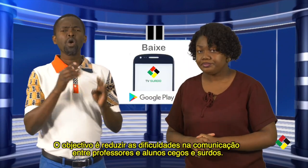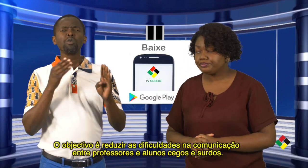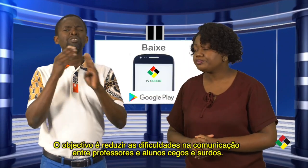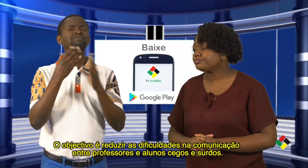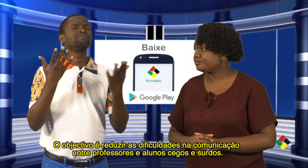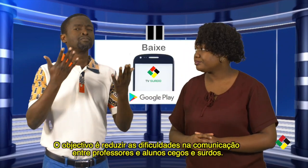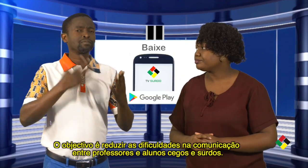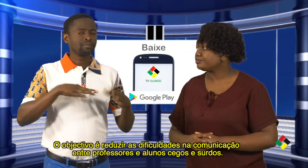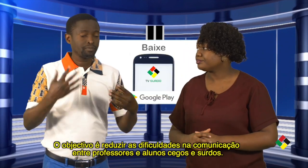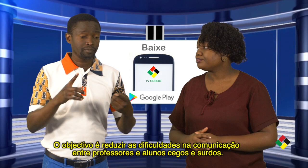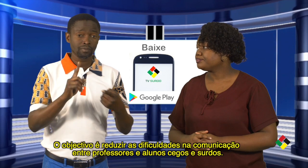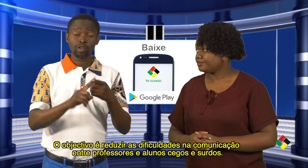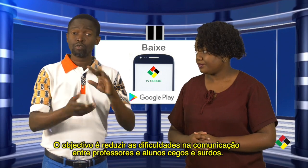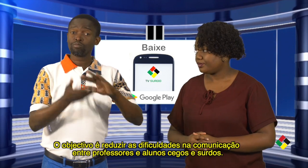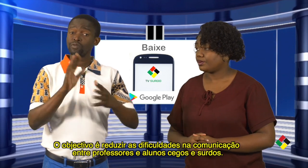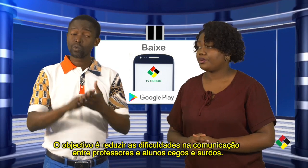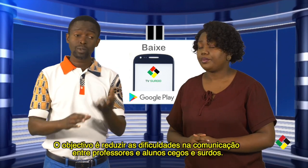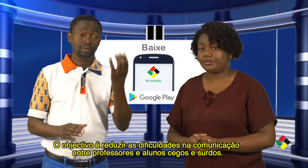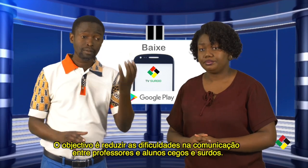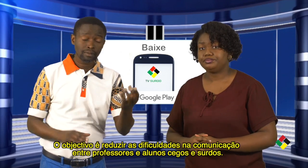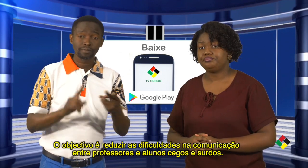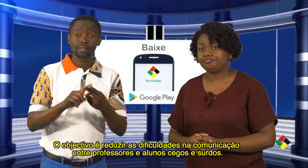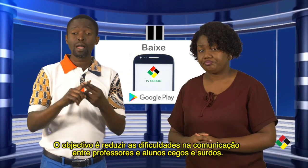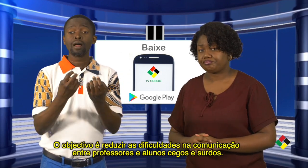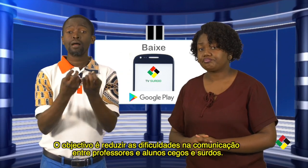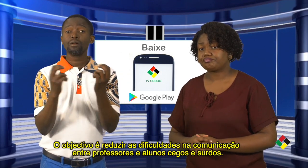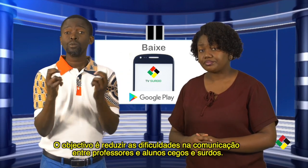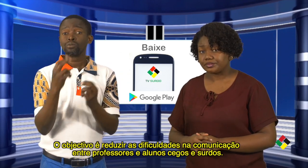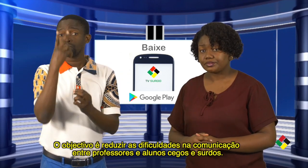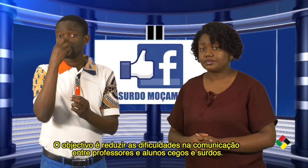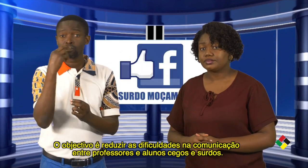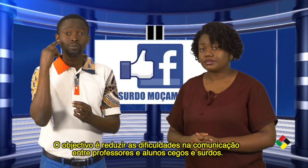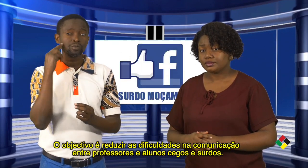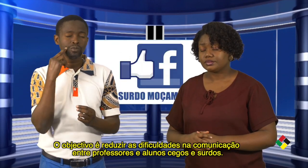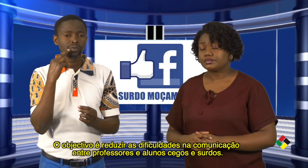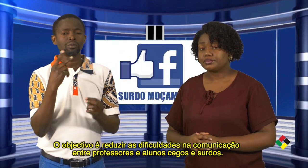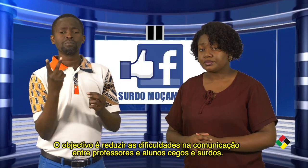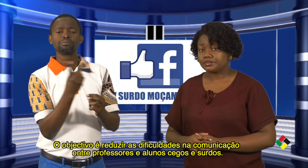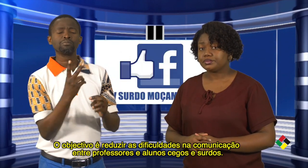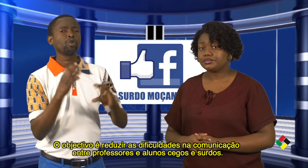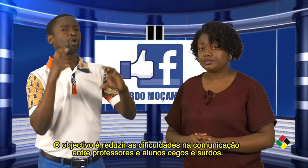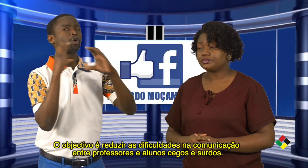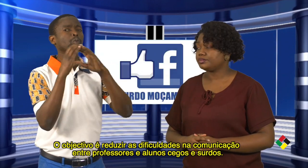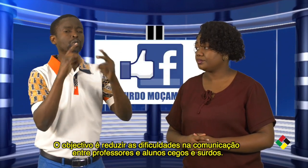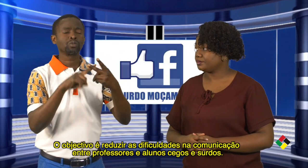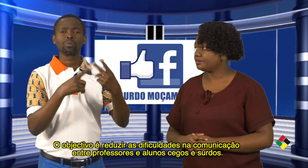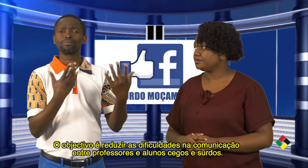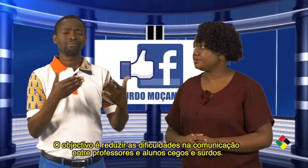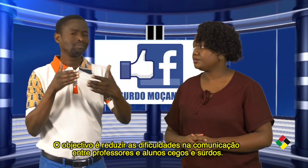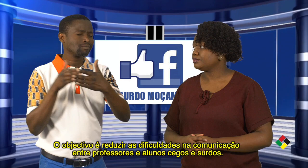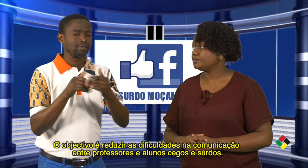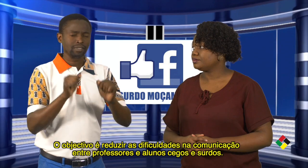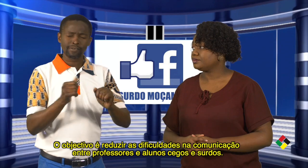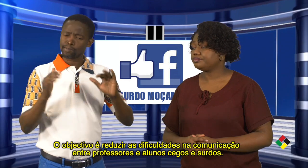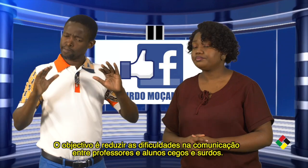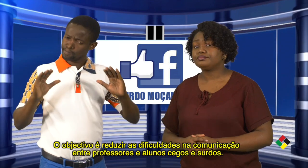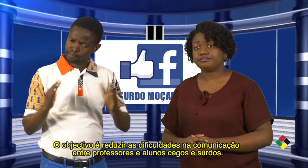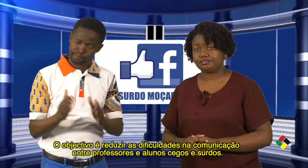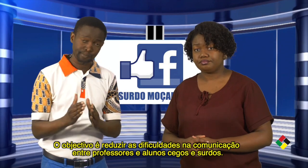O objetivo é reduzir as dificuldades na comunicação entre professores e alunos cegos e